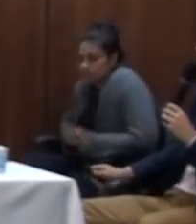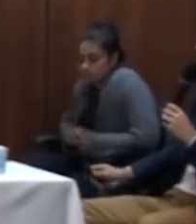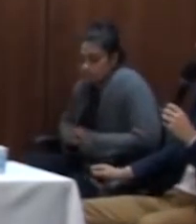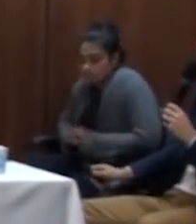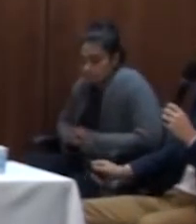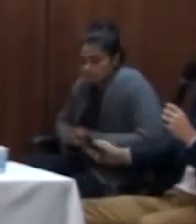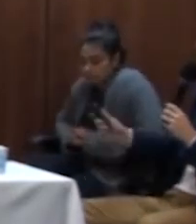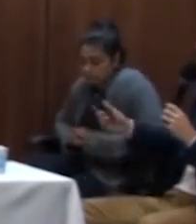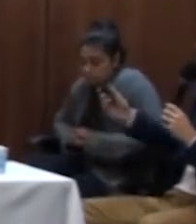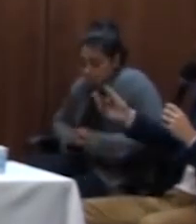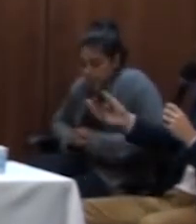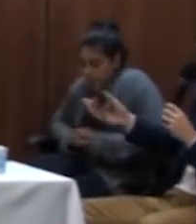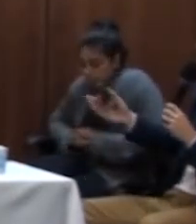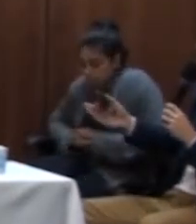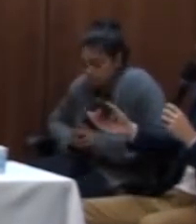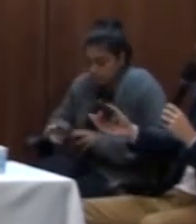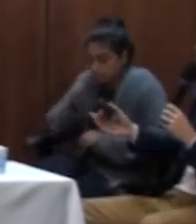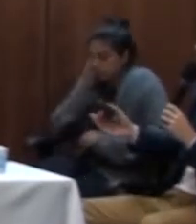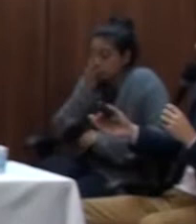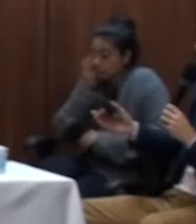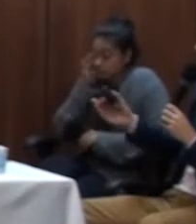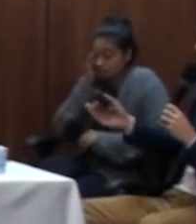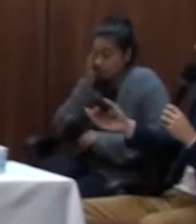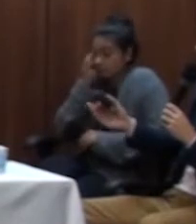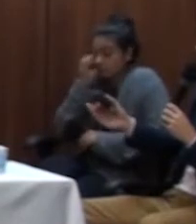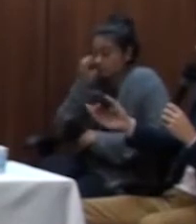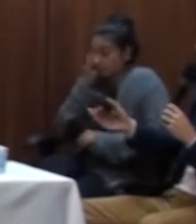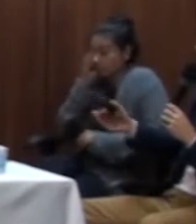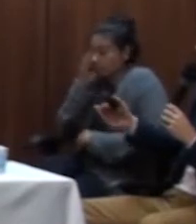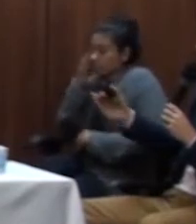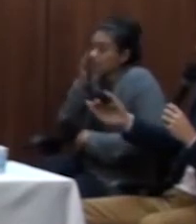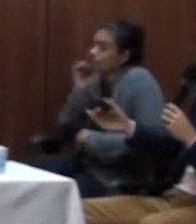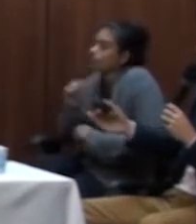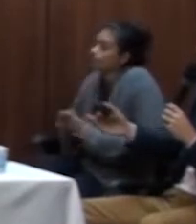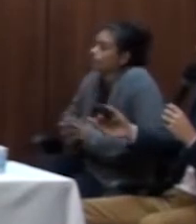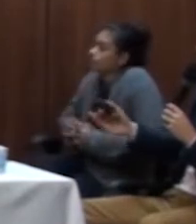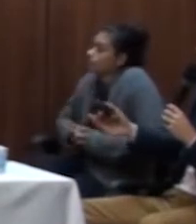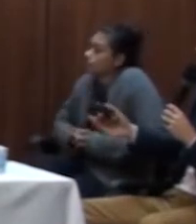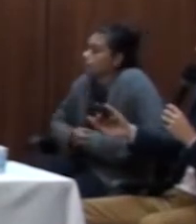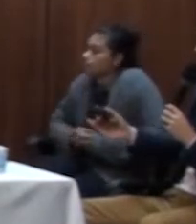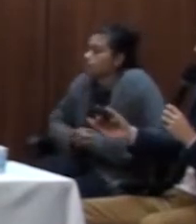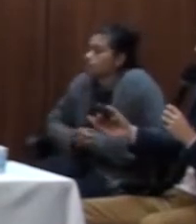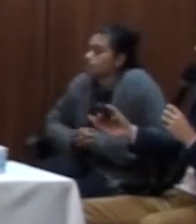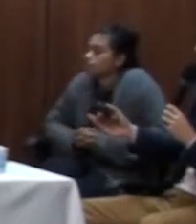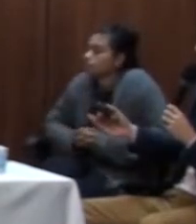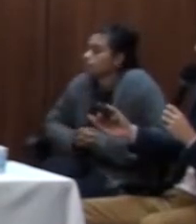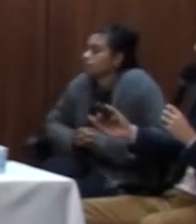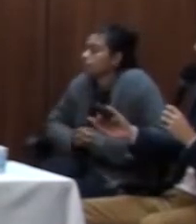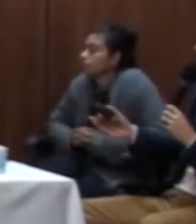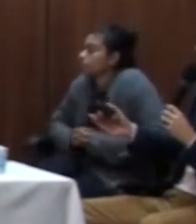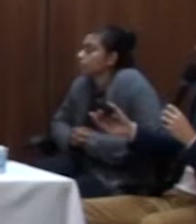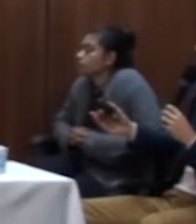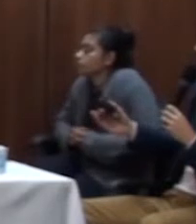da Saúde é que a lista de elegíveis ela é acompanhada sob demanda pelos órgãos que estão diretamente envolvidos nos